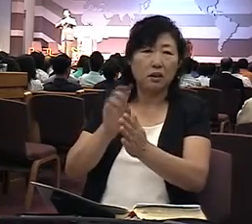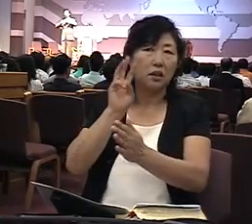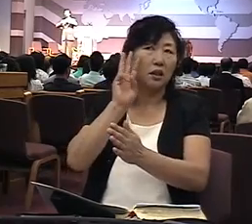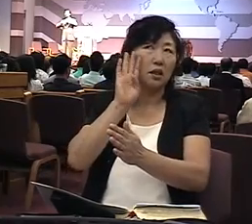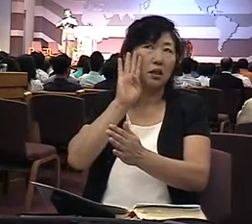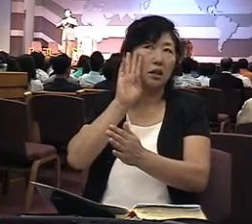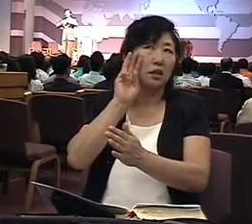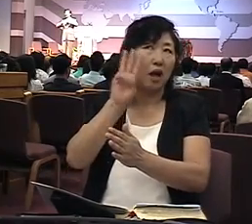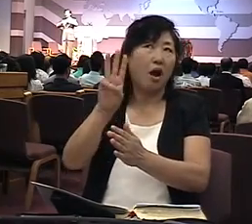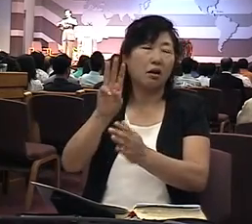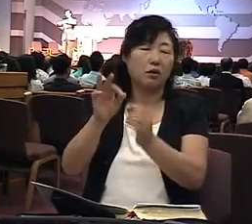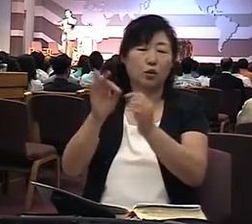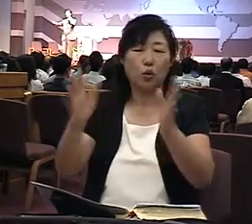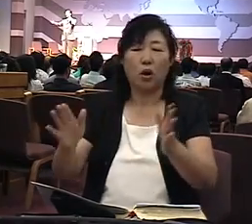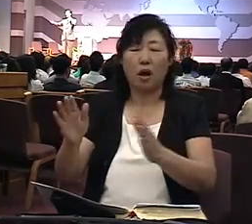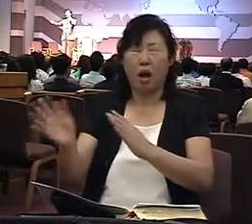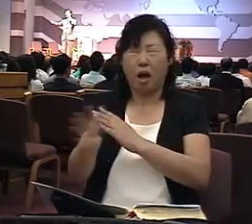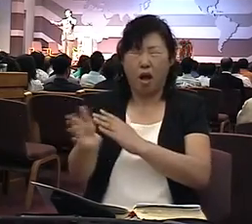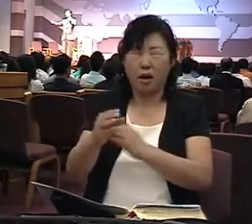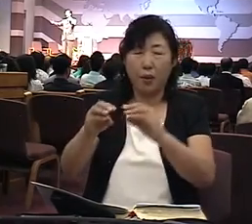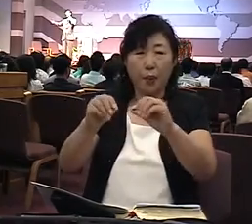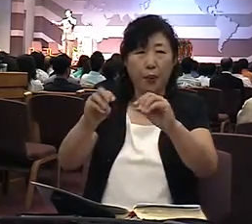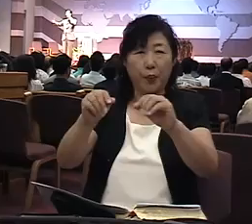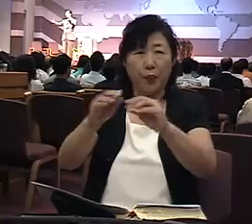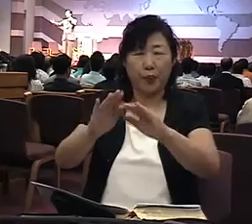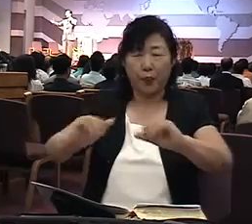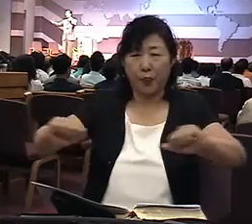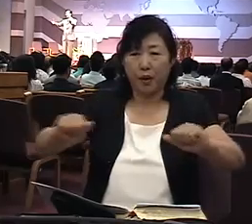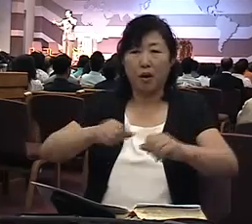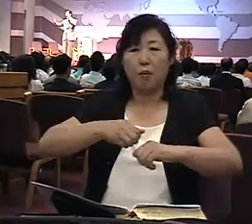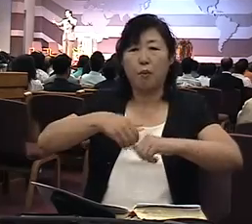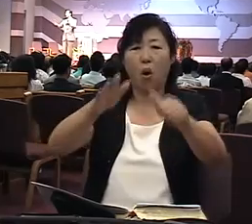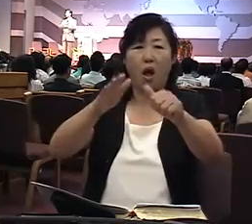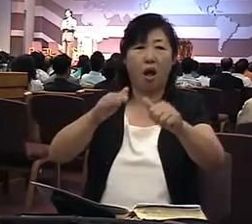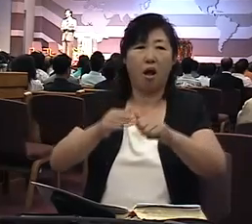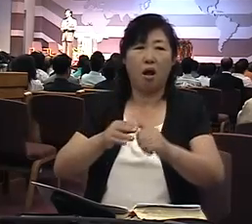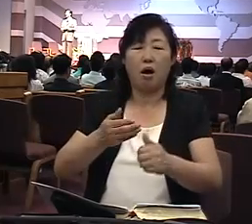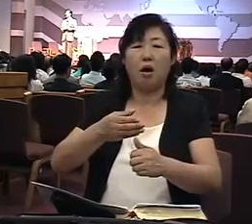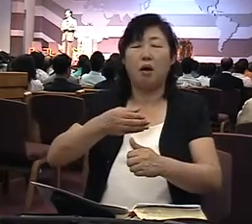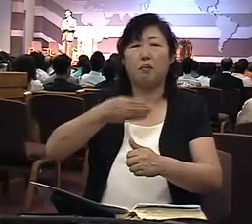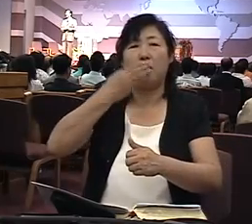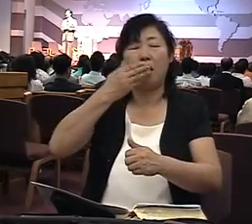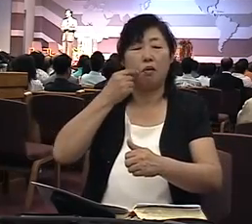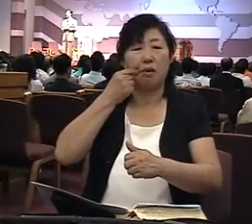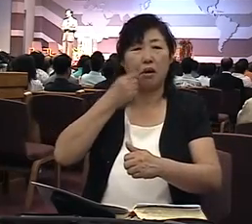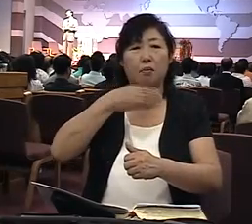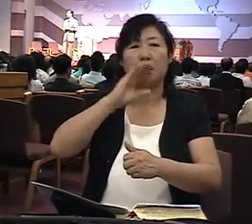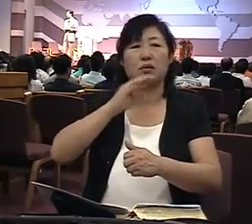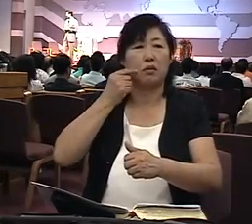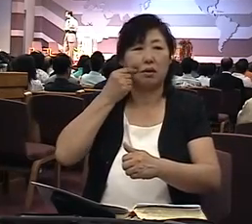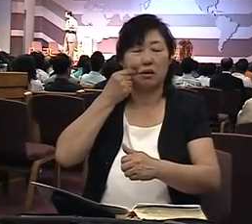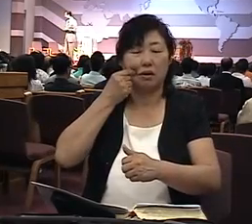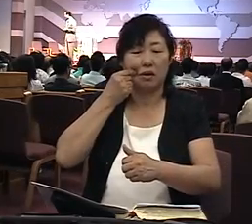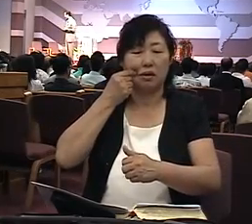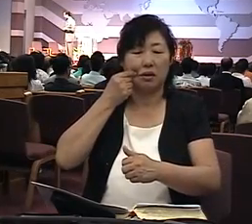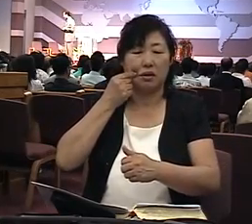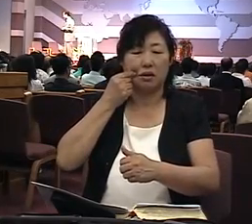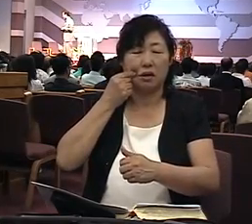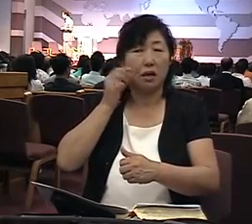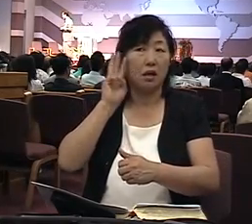아무것도 없는 사막에 그들이 풀려집니다. 사흘 동안 먹지도 못하고 마시지도 못하는 거예요. 사흘이 지나니까 다 기진맥진되어서